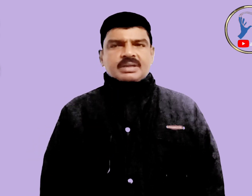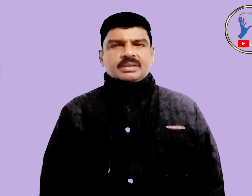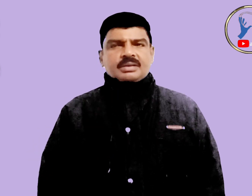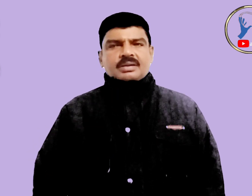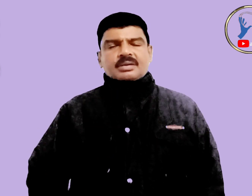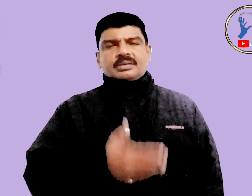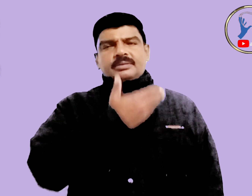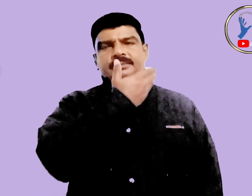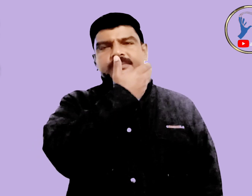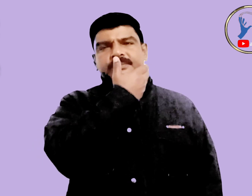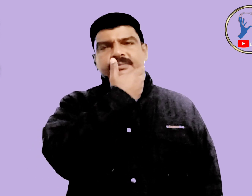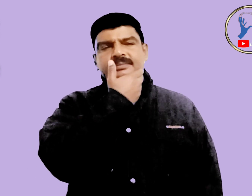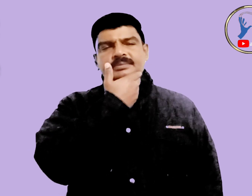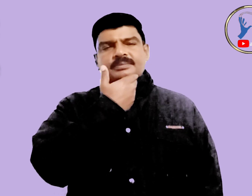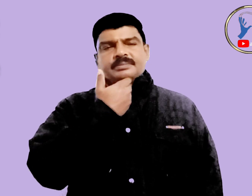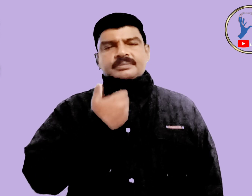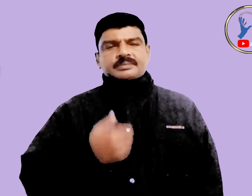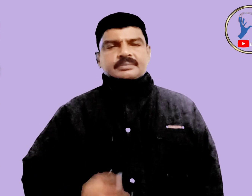पसंद करना,